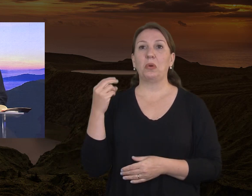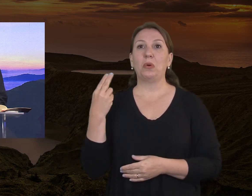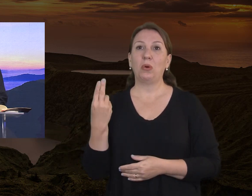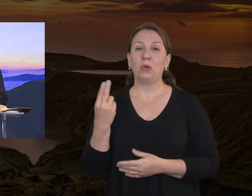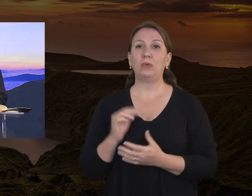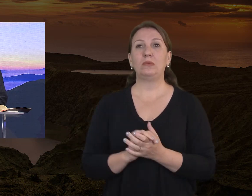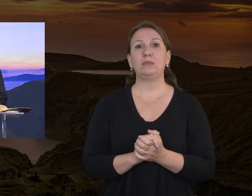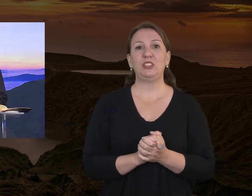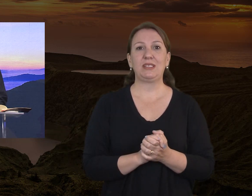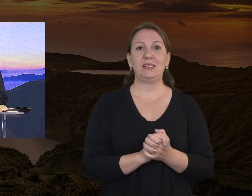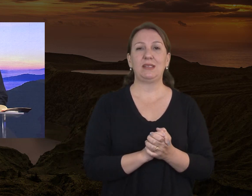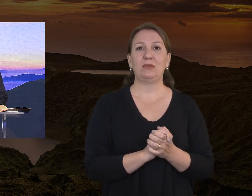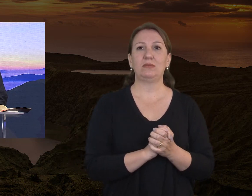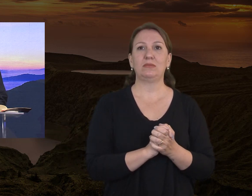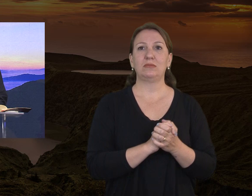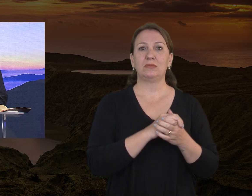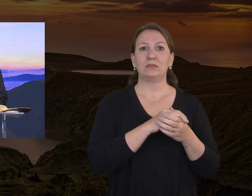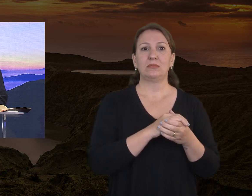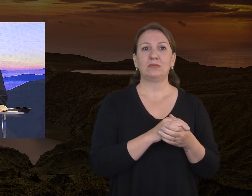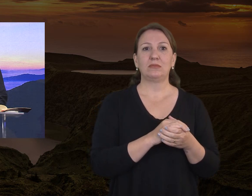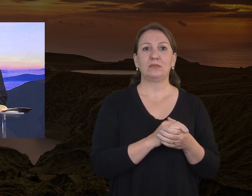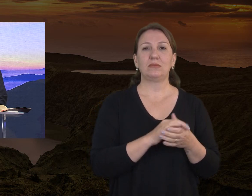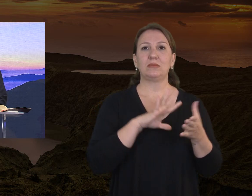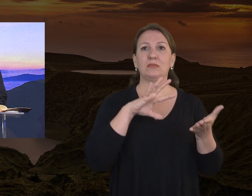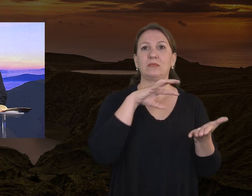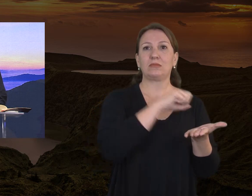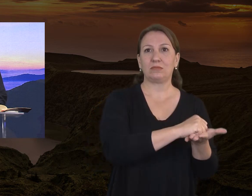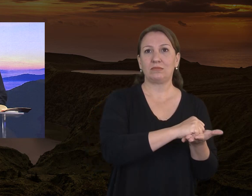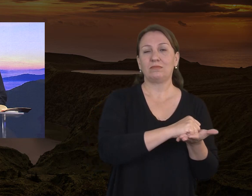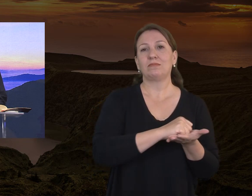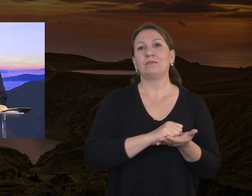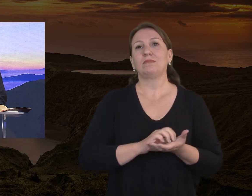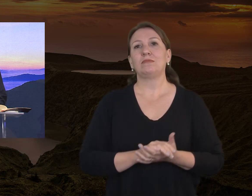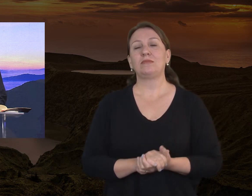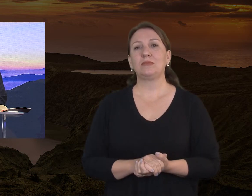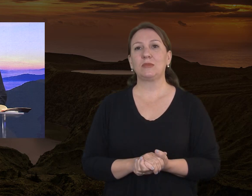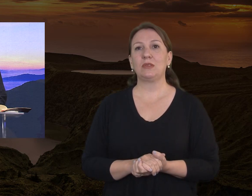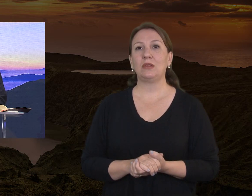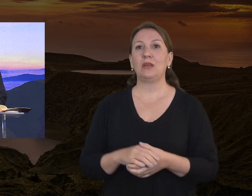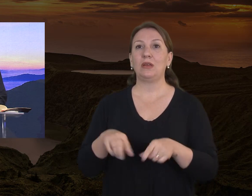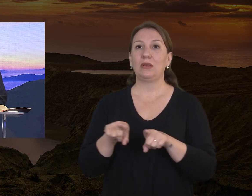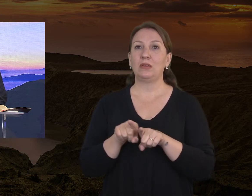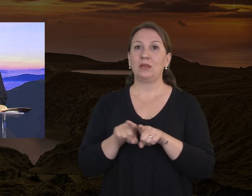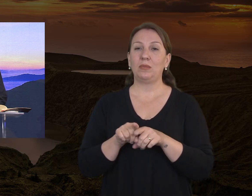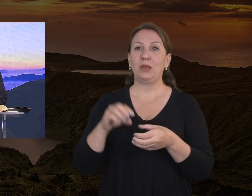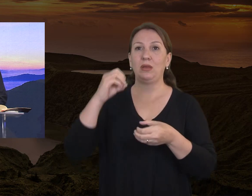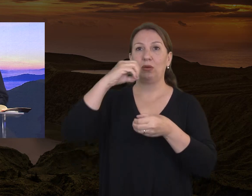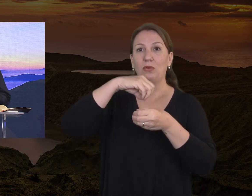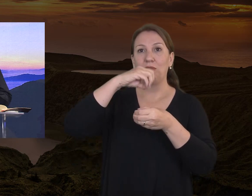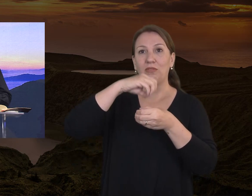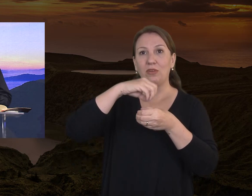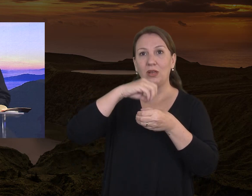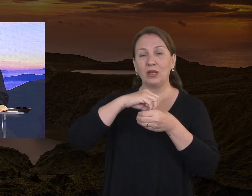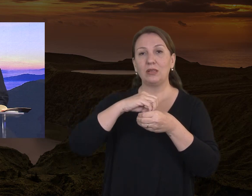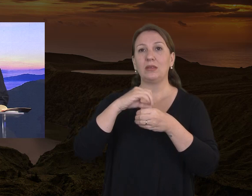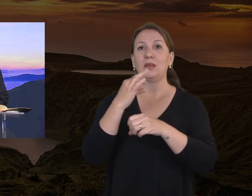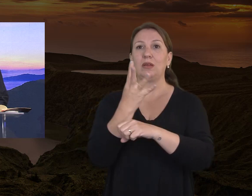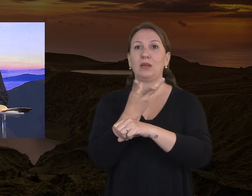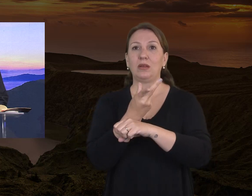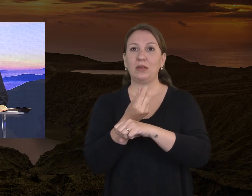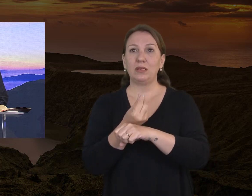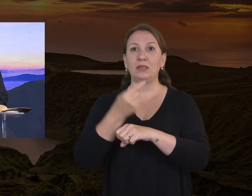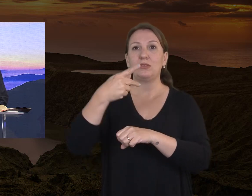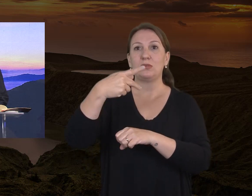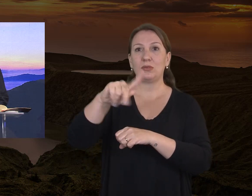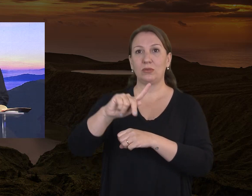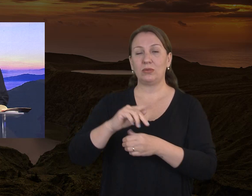seu YouTube. E também não se esqueça de fazer as suas ofertas às suas igrejas e também